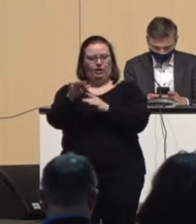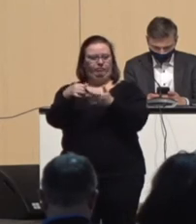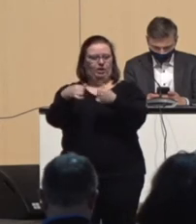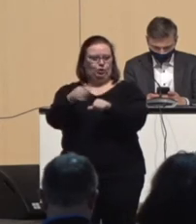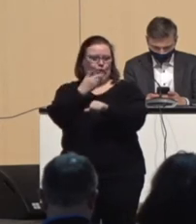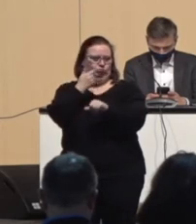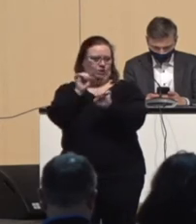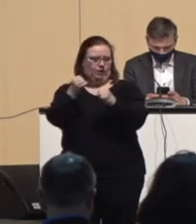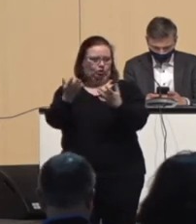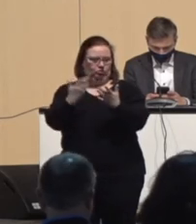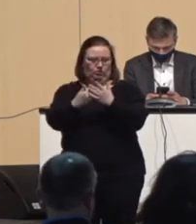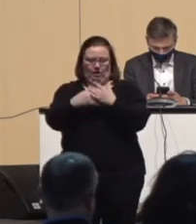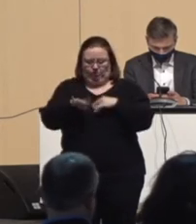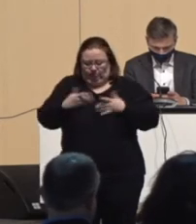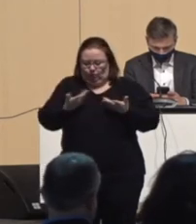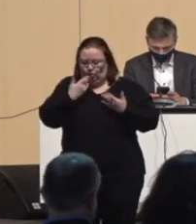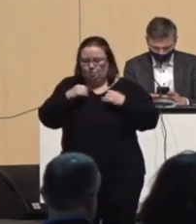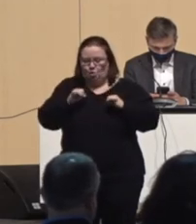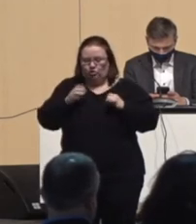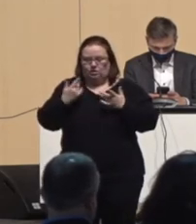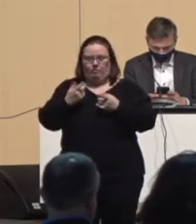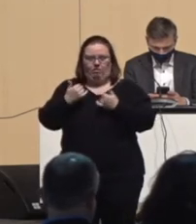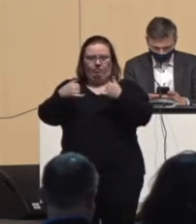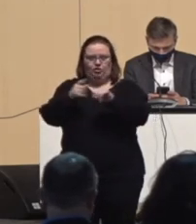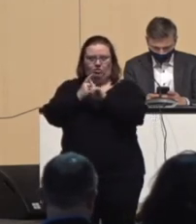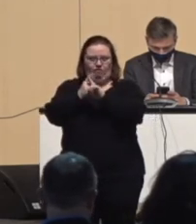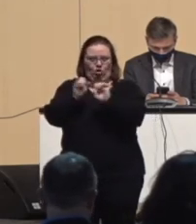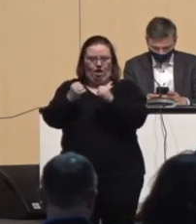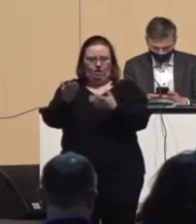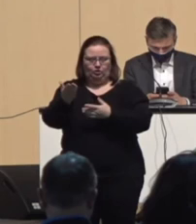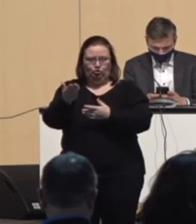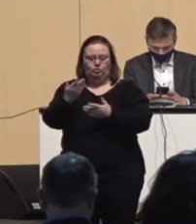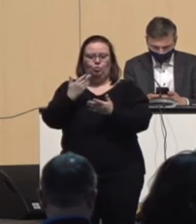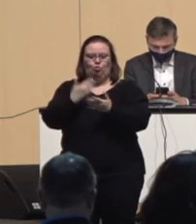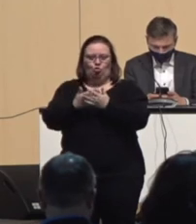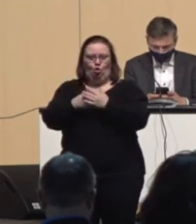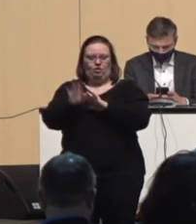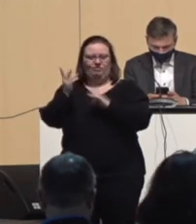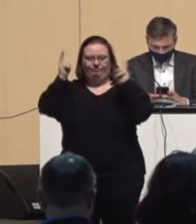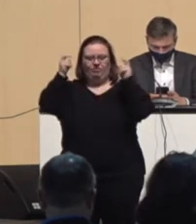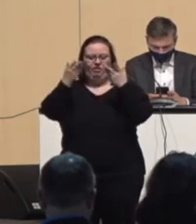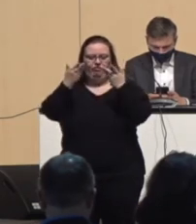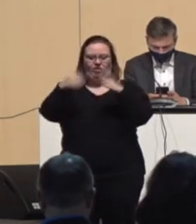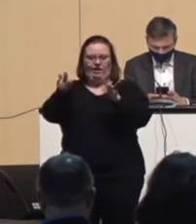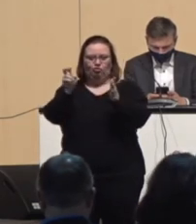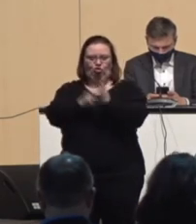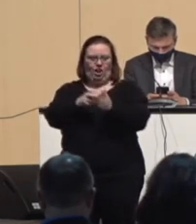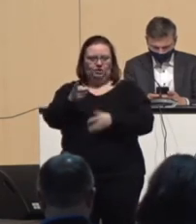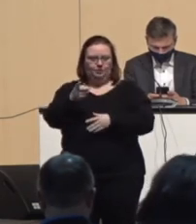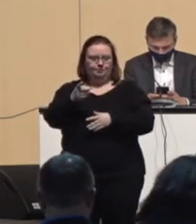Er kann diesen Pflichten nicht mehr nachkommen. Er wird davon frei